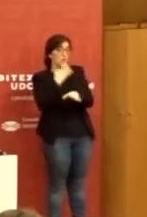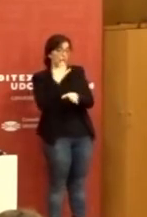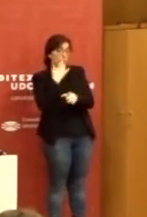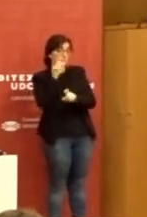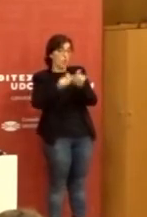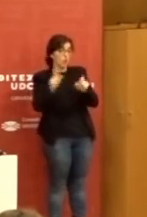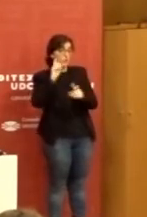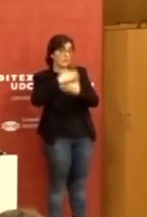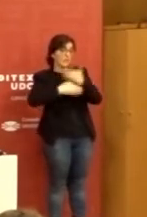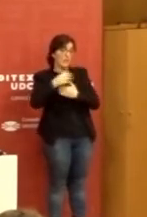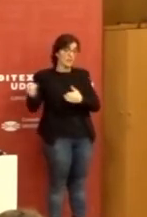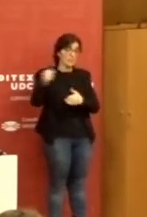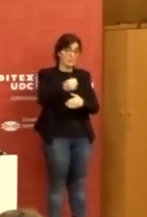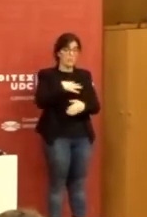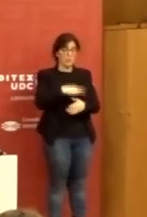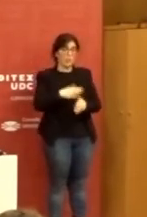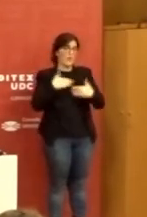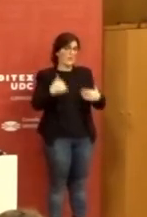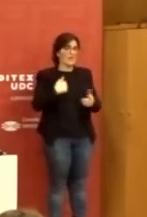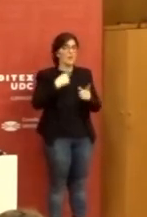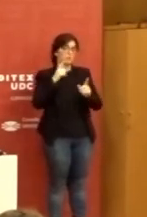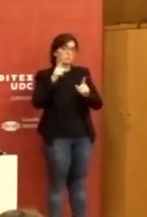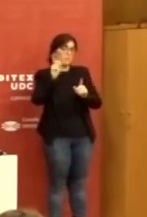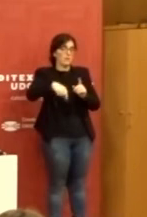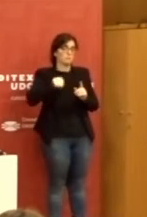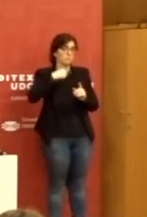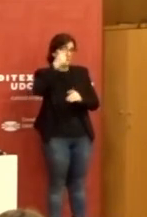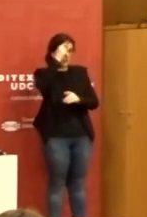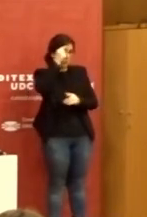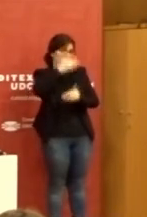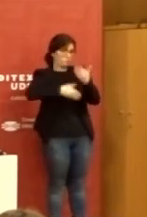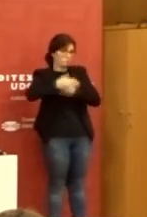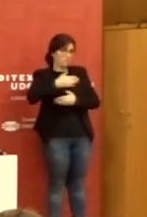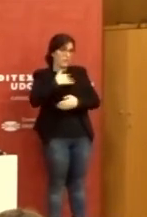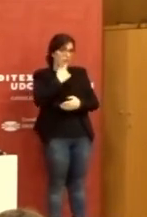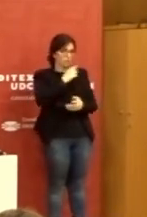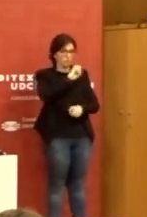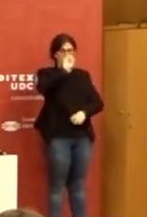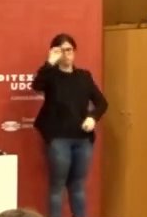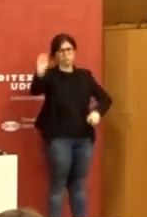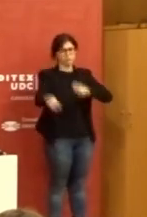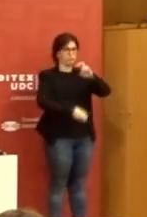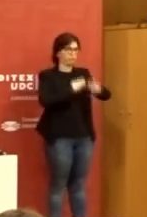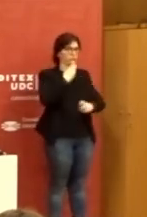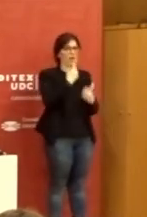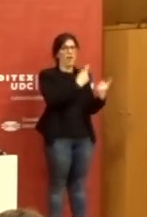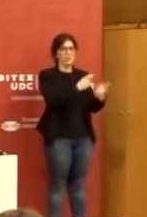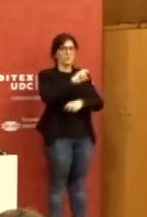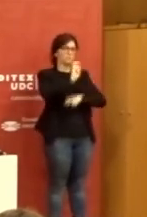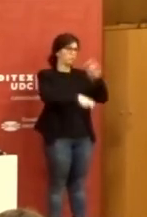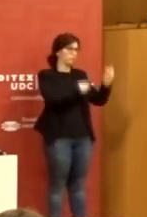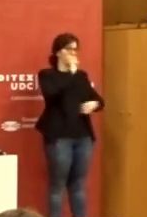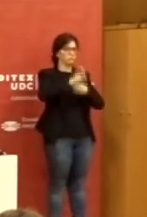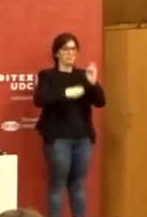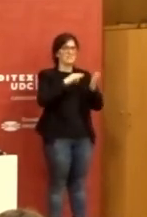con cualquier discapacidad, también con discapacidad intelectual, pues para eso lo que hace falta es una transformación muy potente de todo el